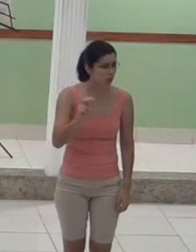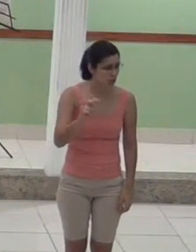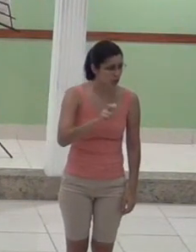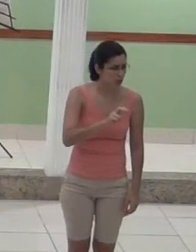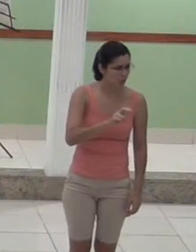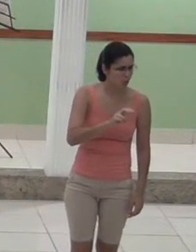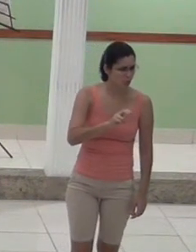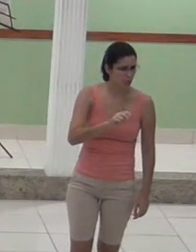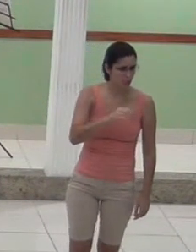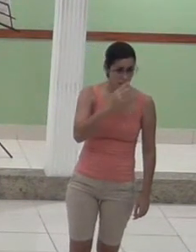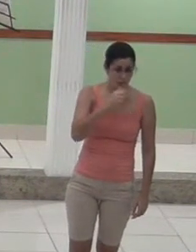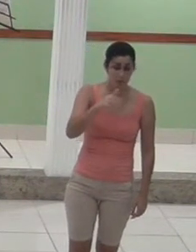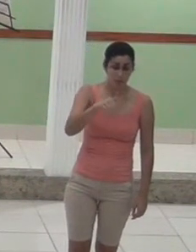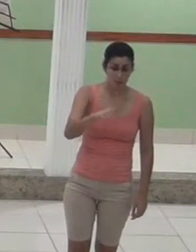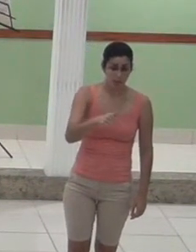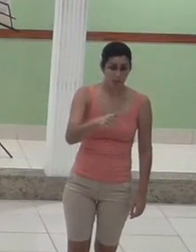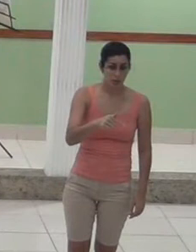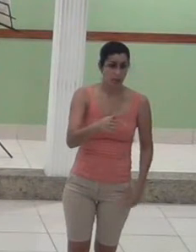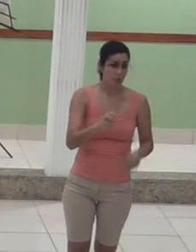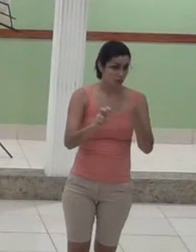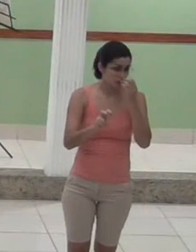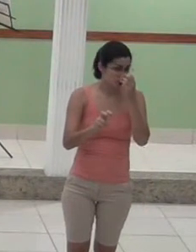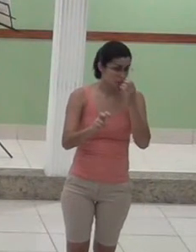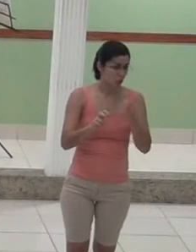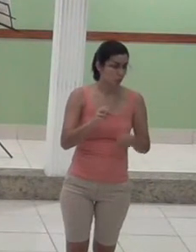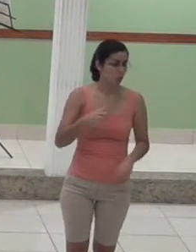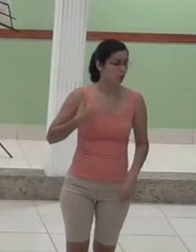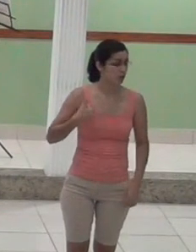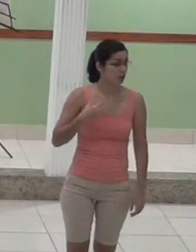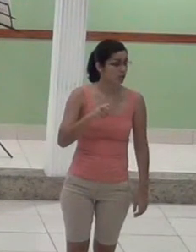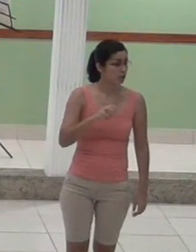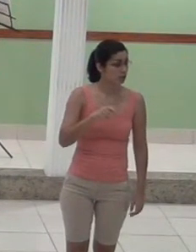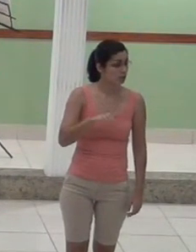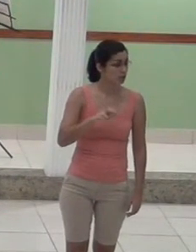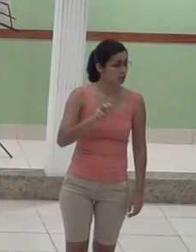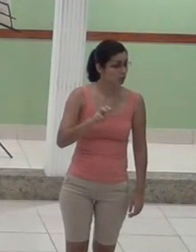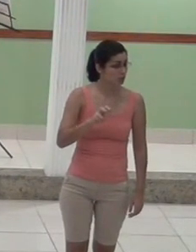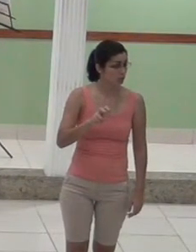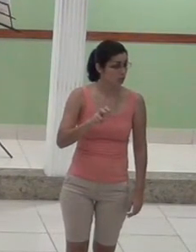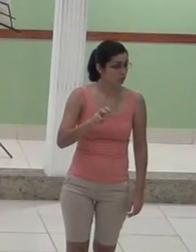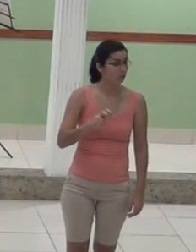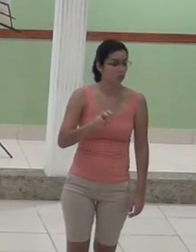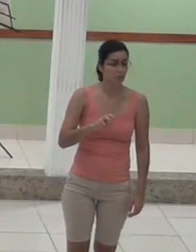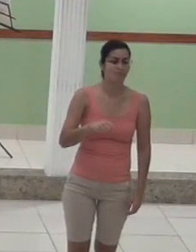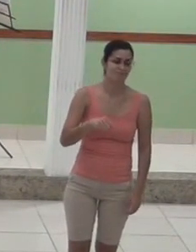Deus. Tudo que ele fez foi muito bem feito. Este espaço físico